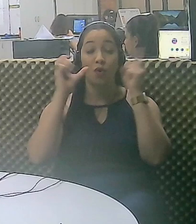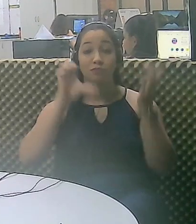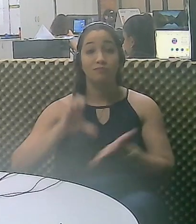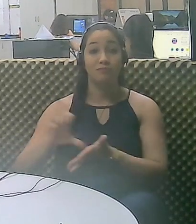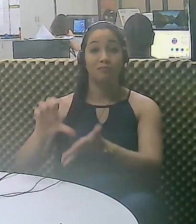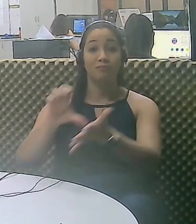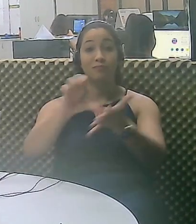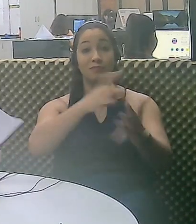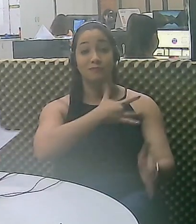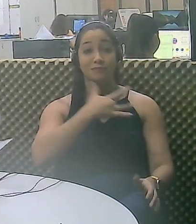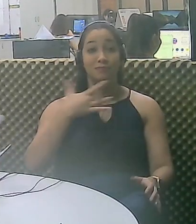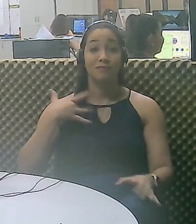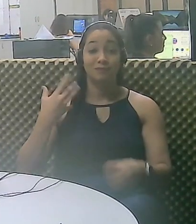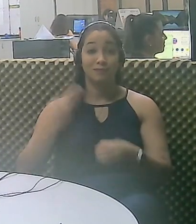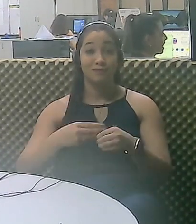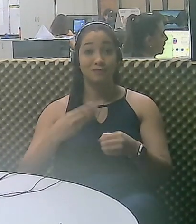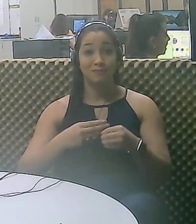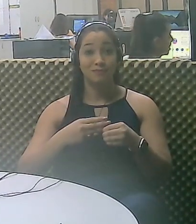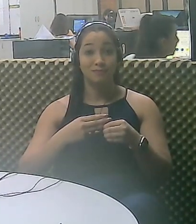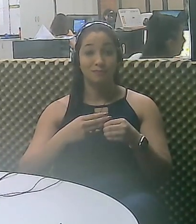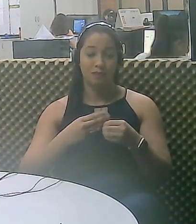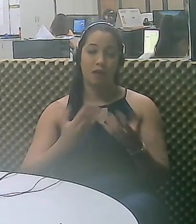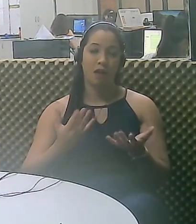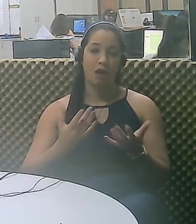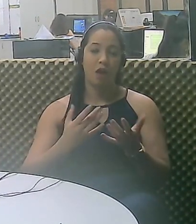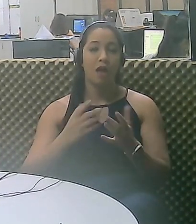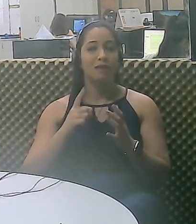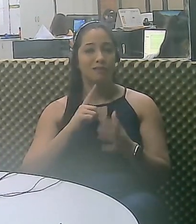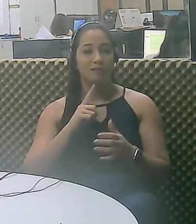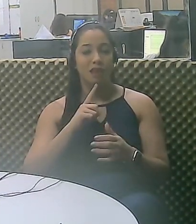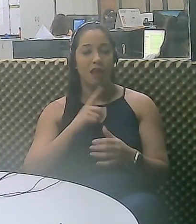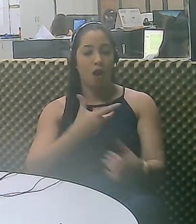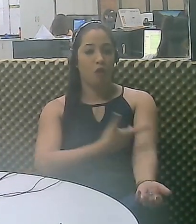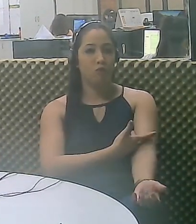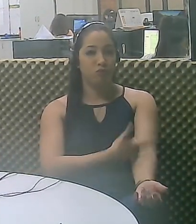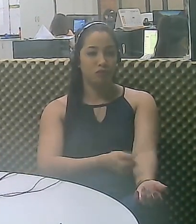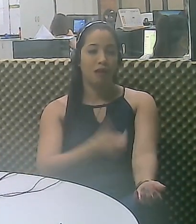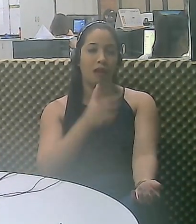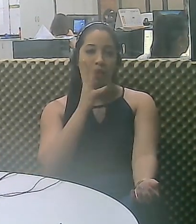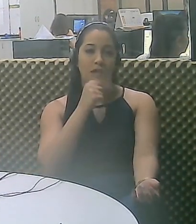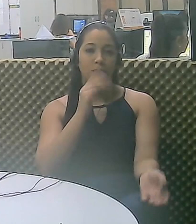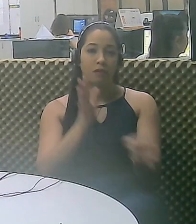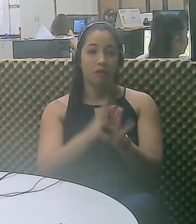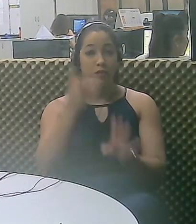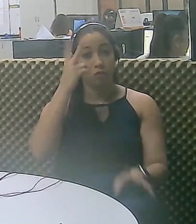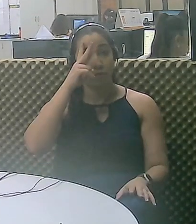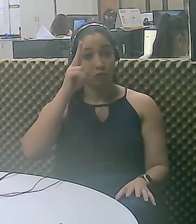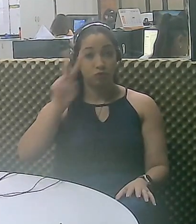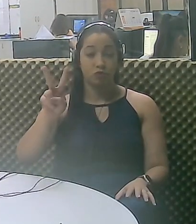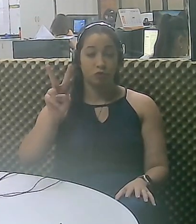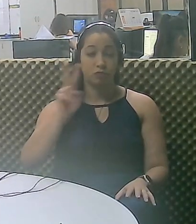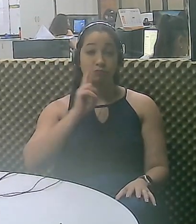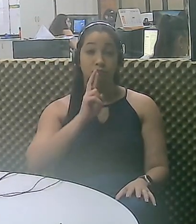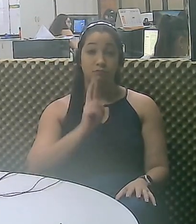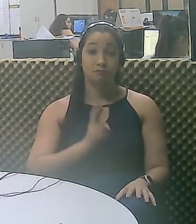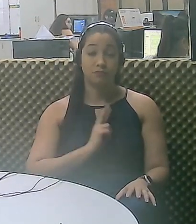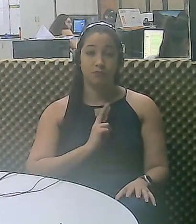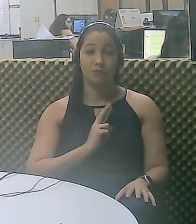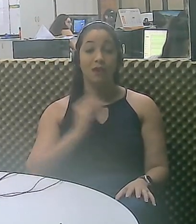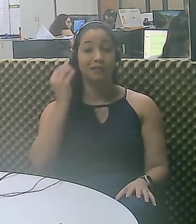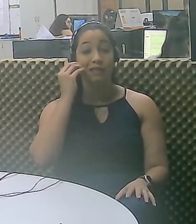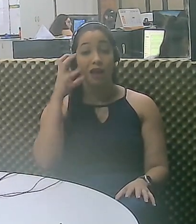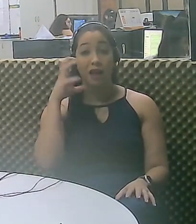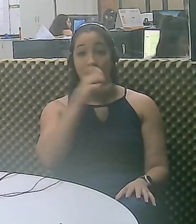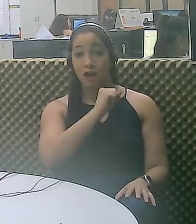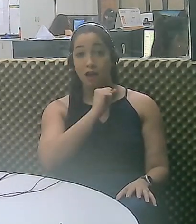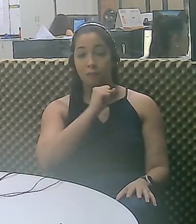unidades de saúde do município. Ao contrário do exame sorológico, que demora até 2 dias para obter resposta, o teste